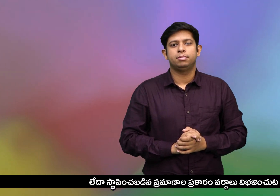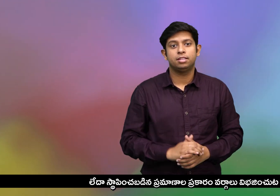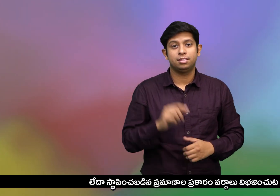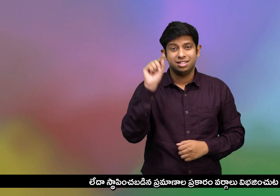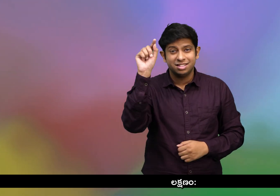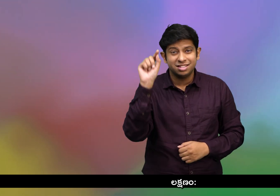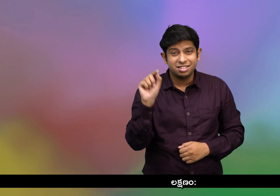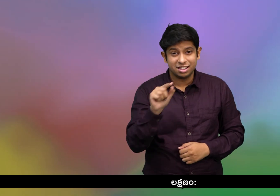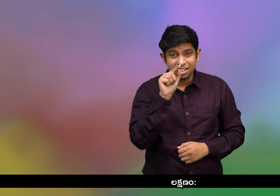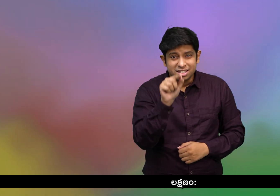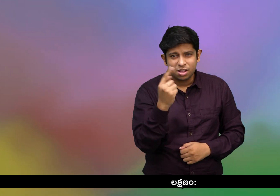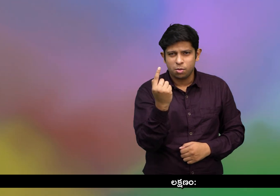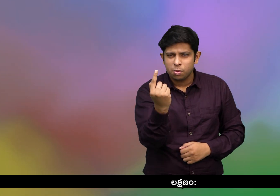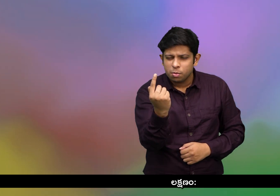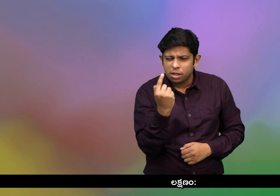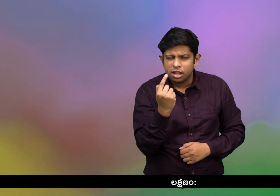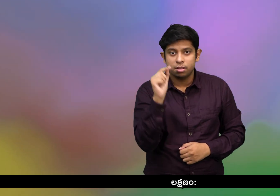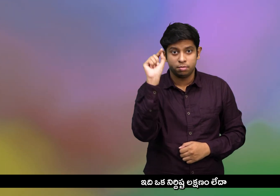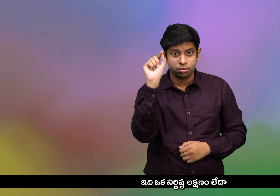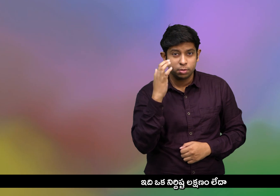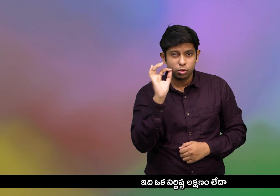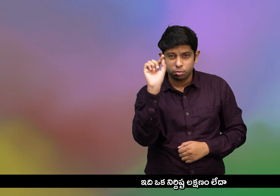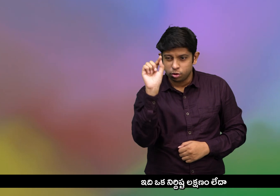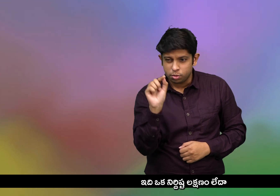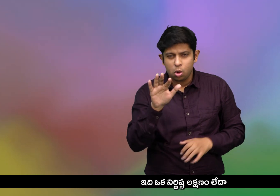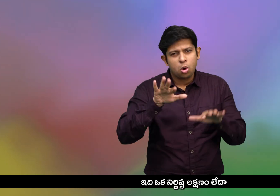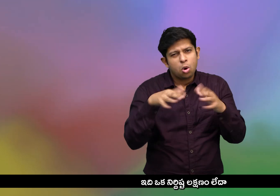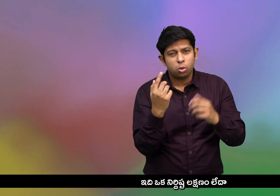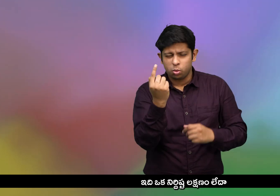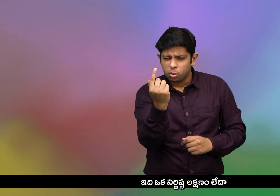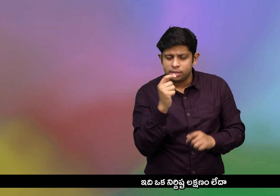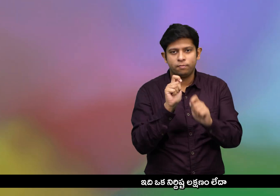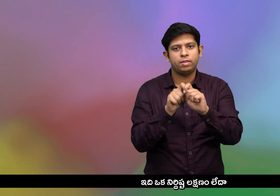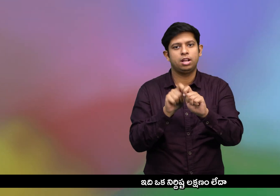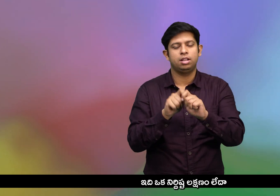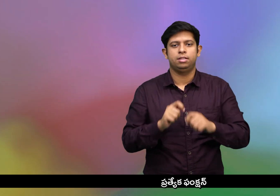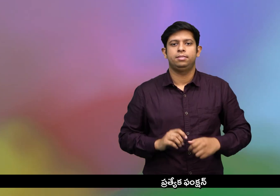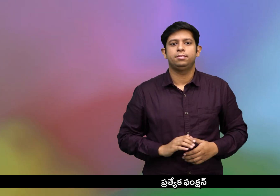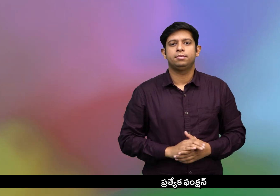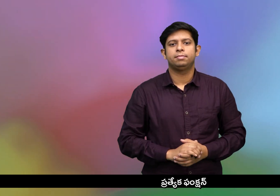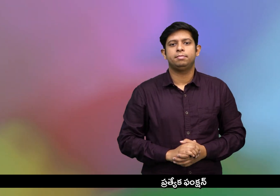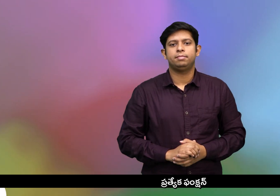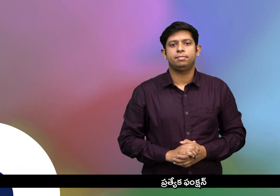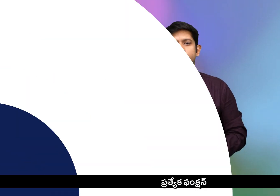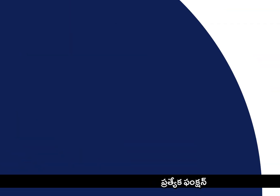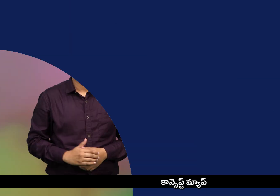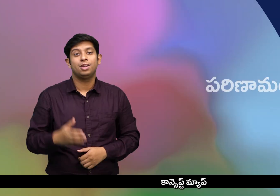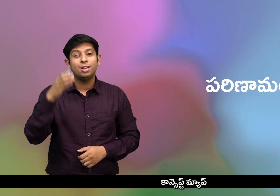విభజించుట. లక్షణం: ఇది ఒక నిర్దిష్ట లక్షణం లేదా ప్రత్యేక ఫంక్షన్. కాన్సెప్ట్